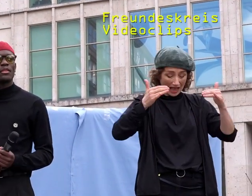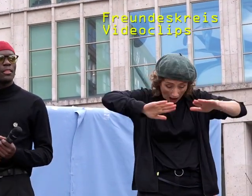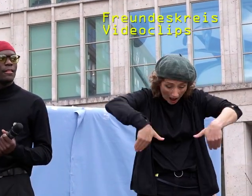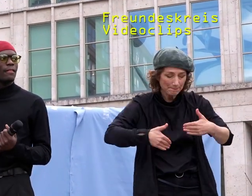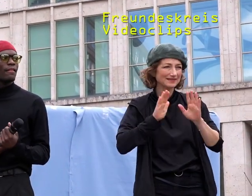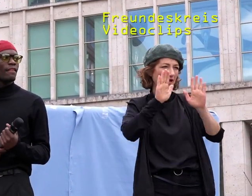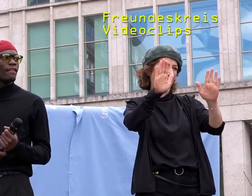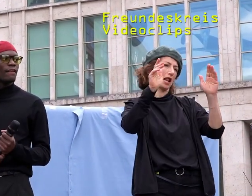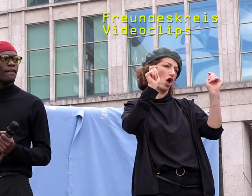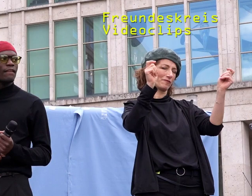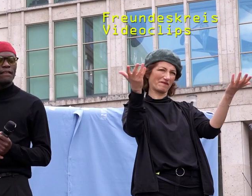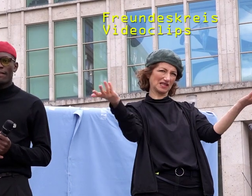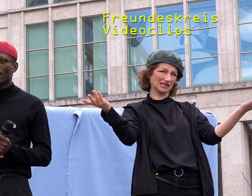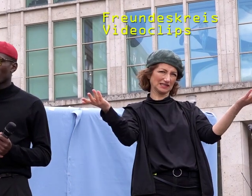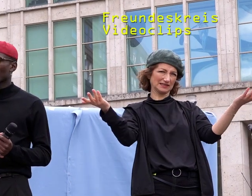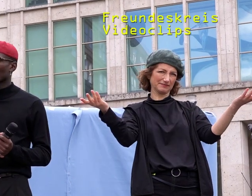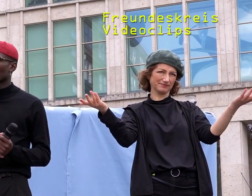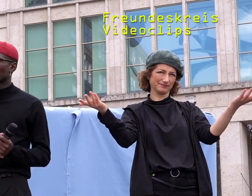an,